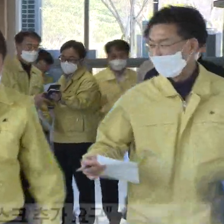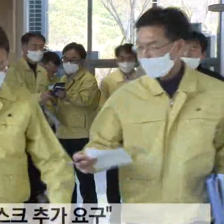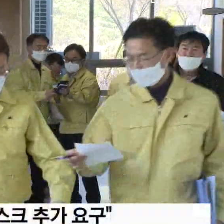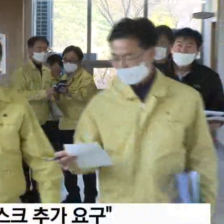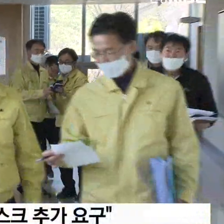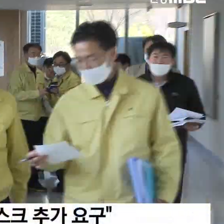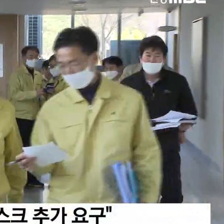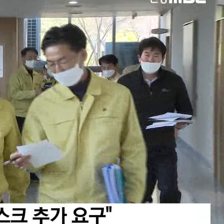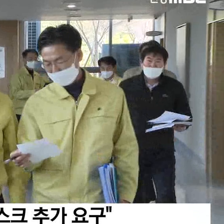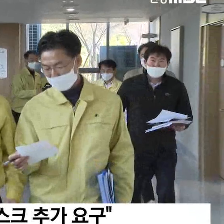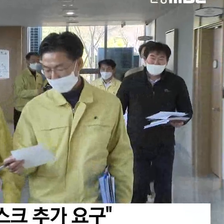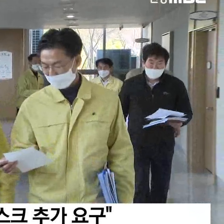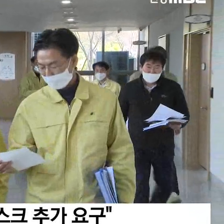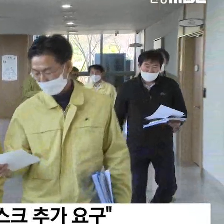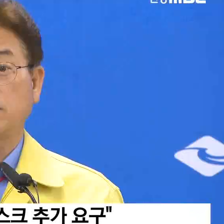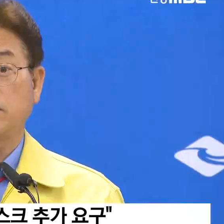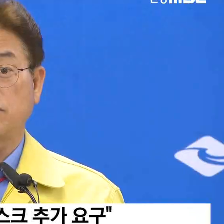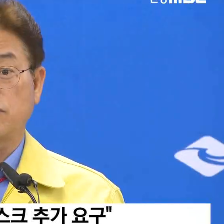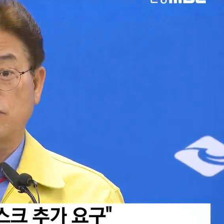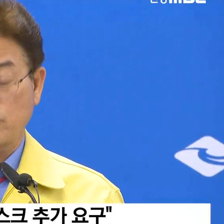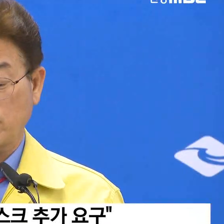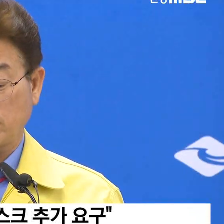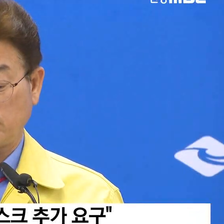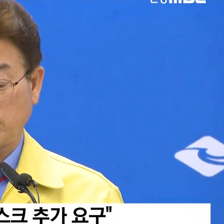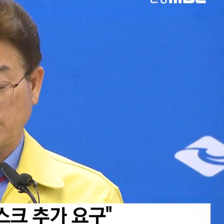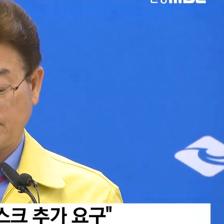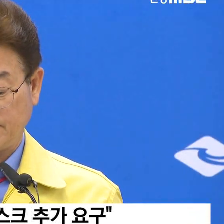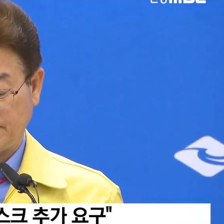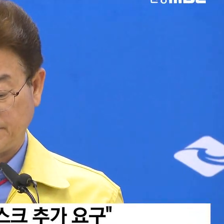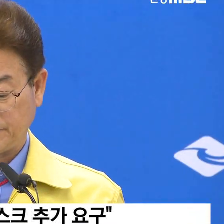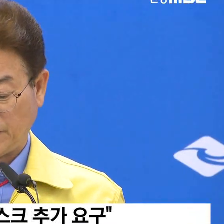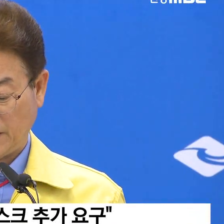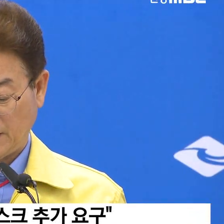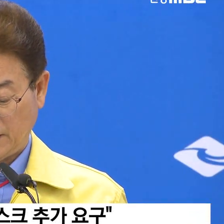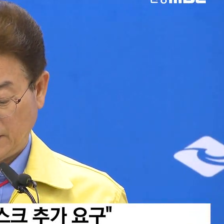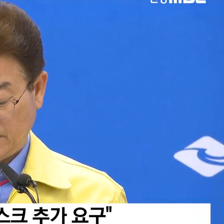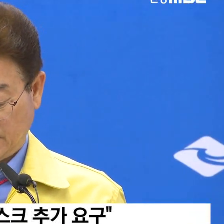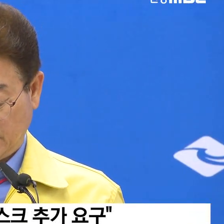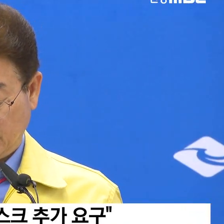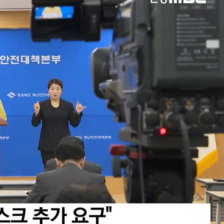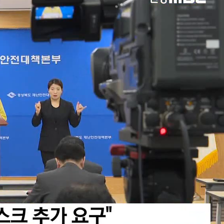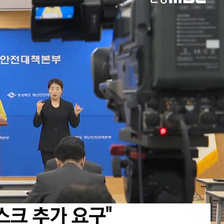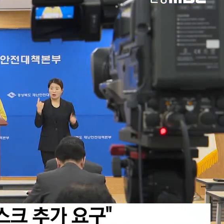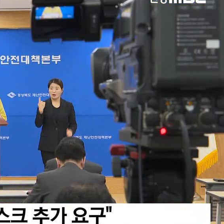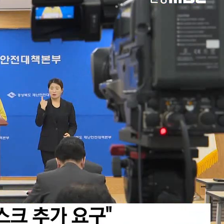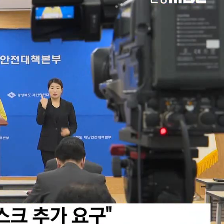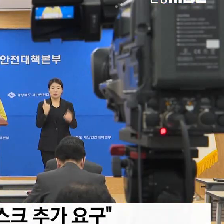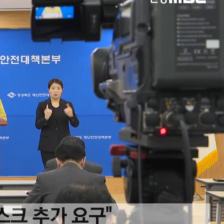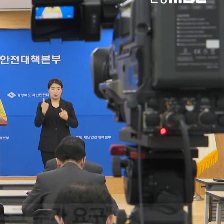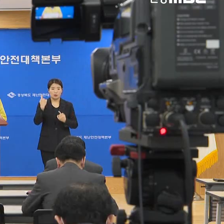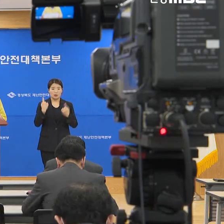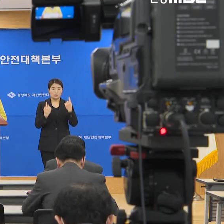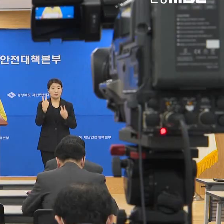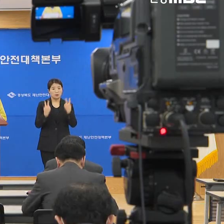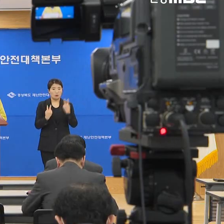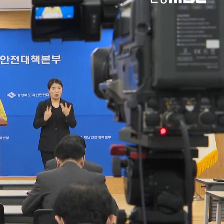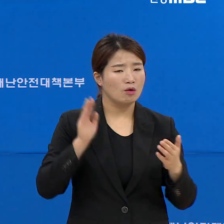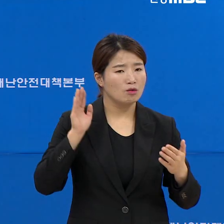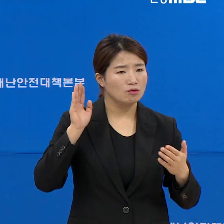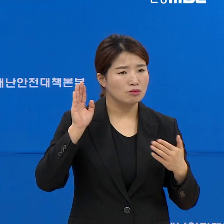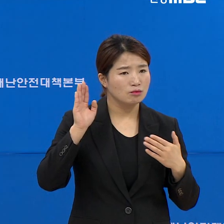지사는 전염병 특별관리지역 확대 전이라도 경북 몫의 마스크 공급을 늘려줄 것을